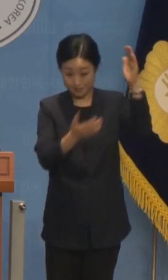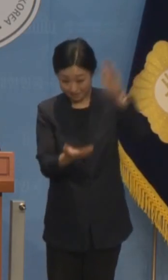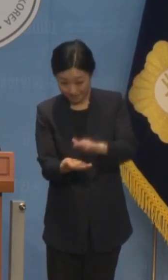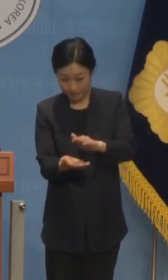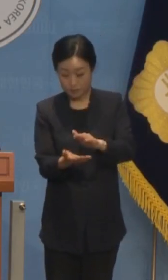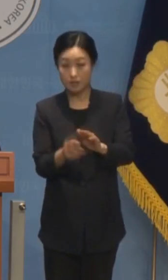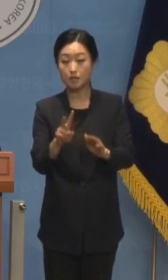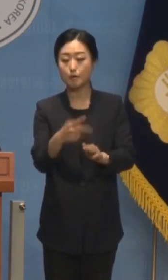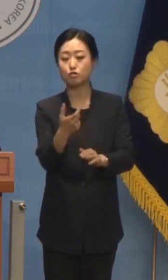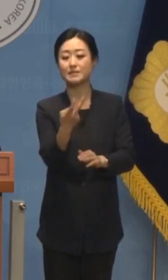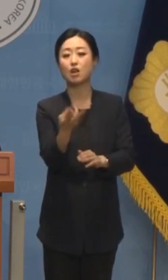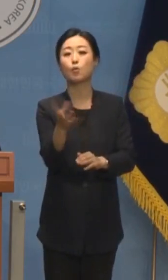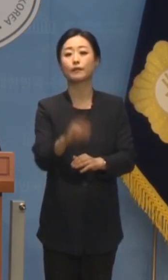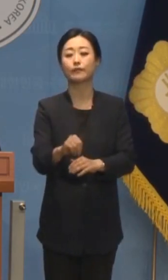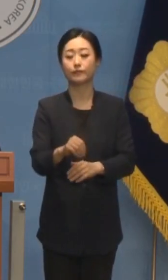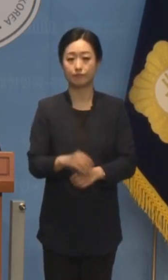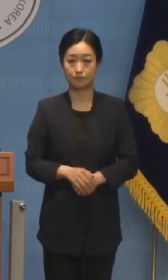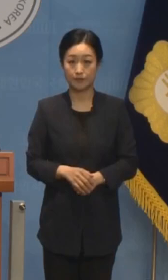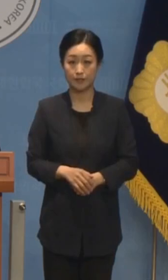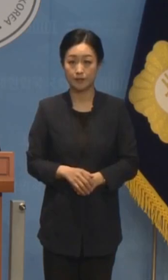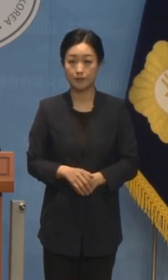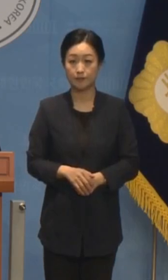262억 원으로